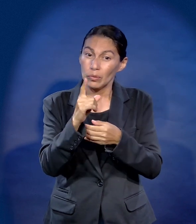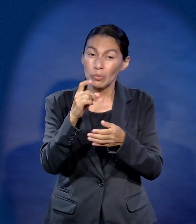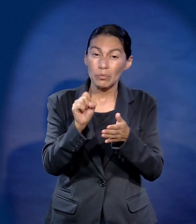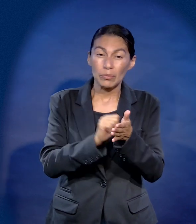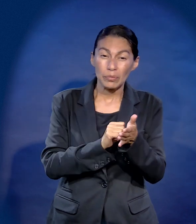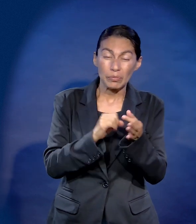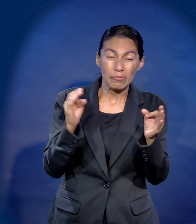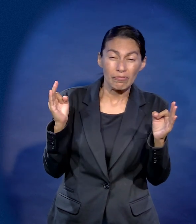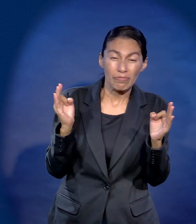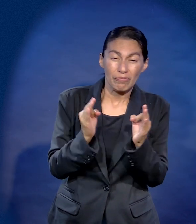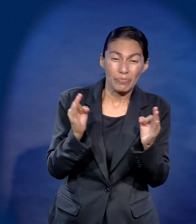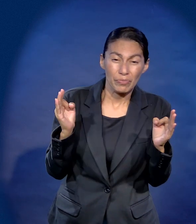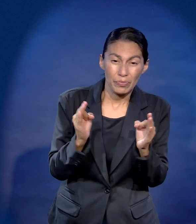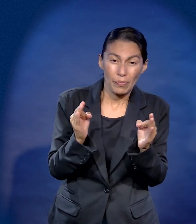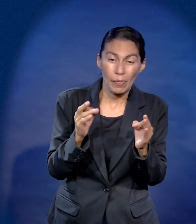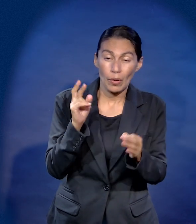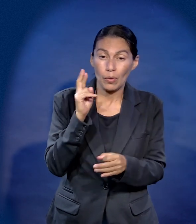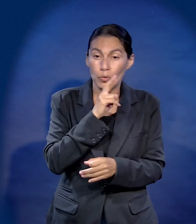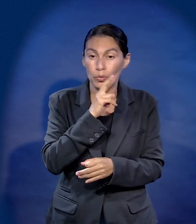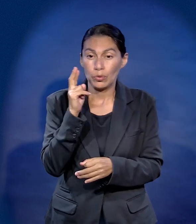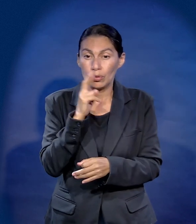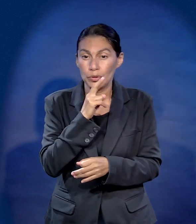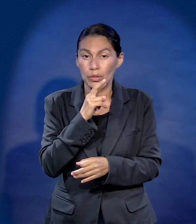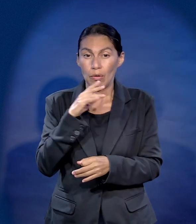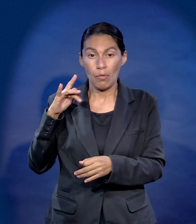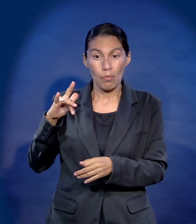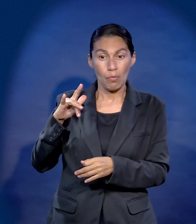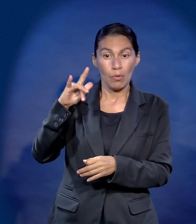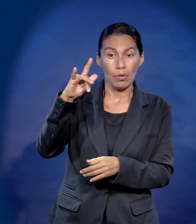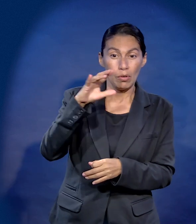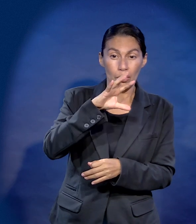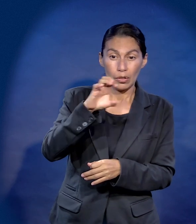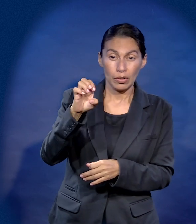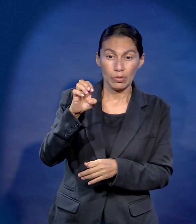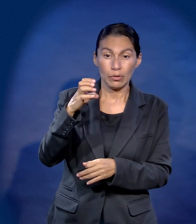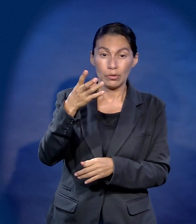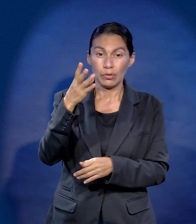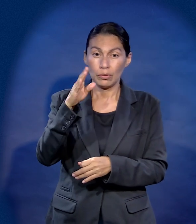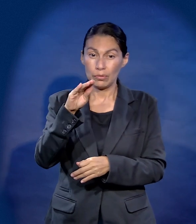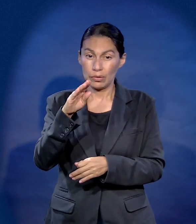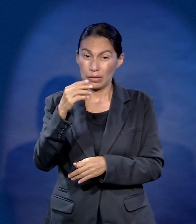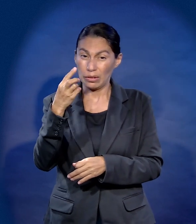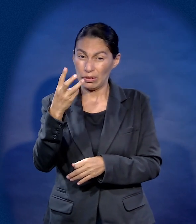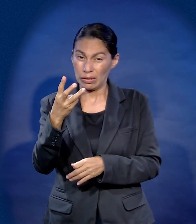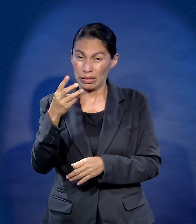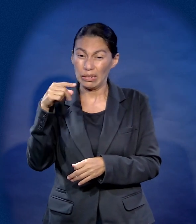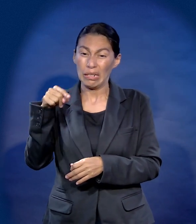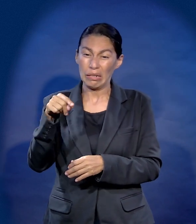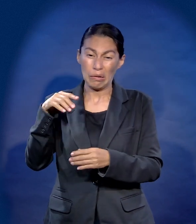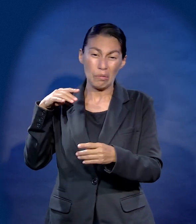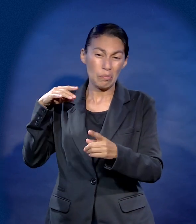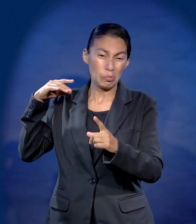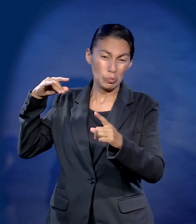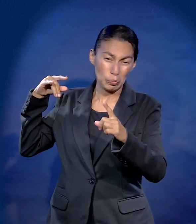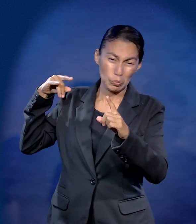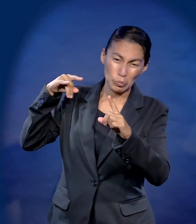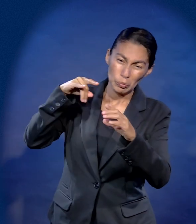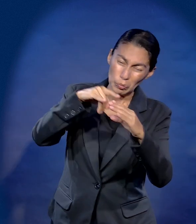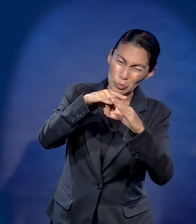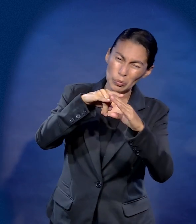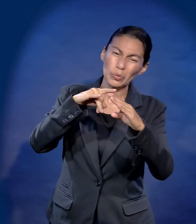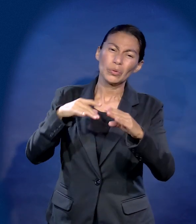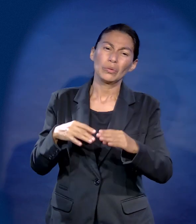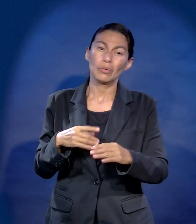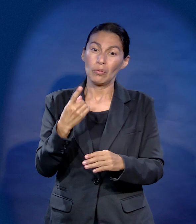de ese mes frío en Rusia. Y el vuelo 593 de Aeroflot termina siniestrado en